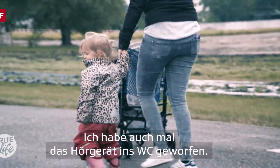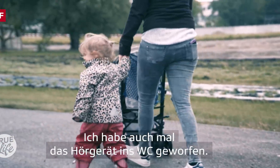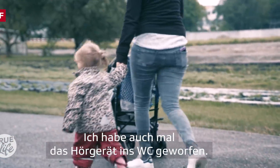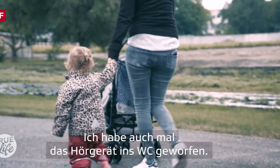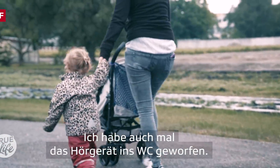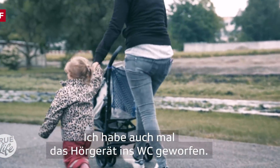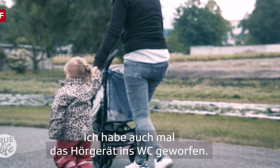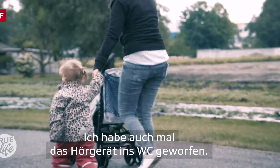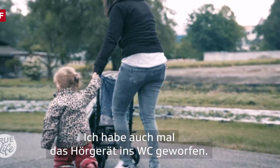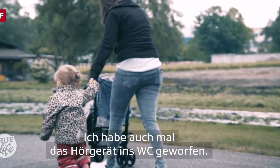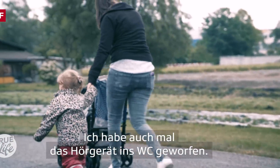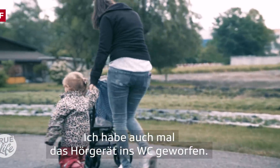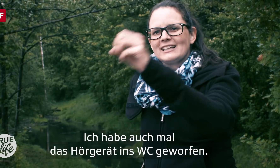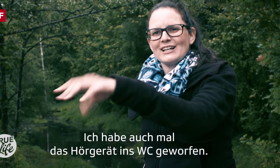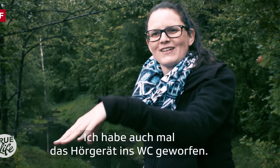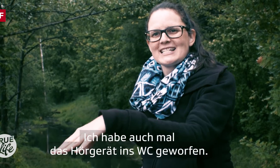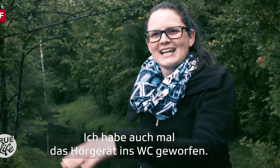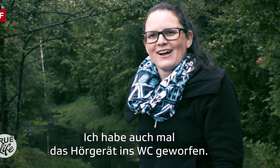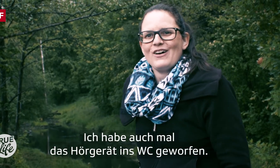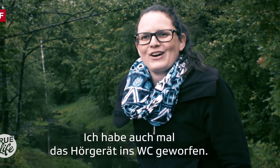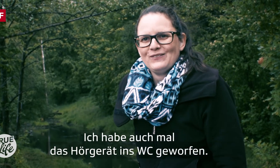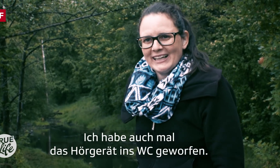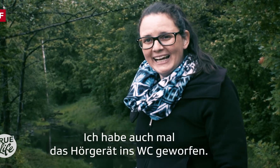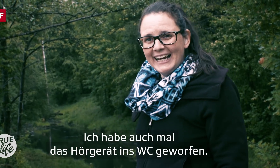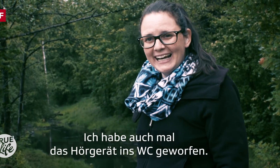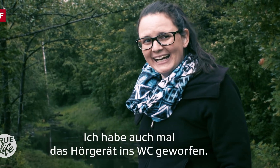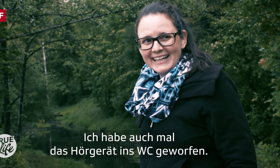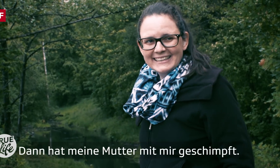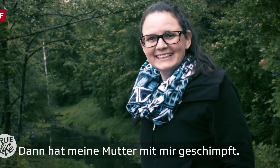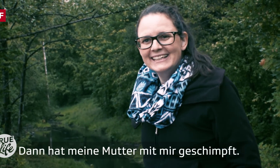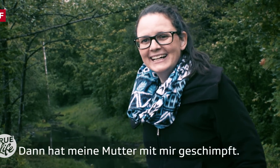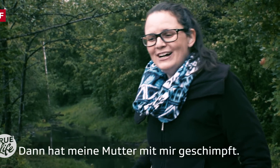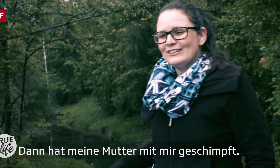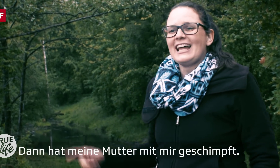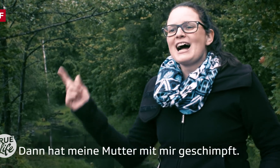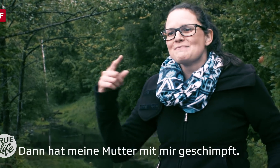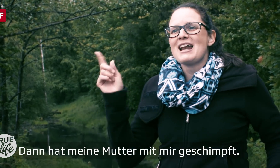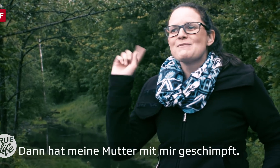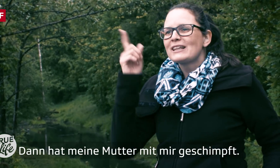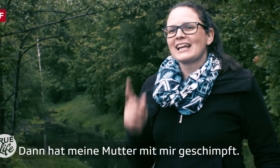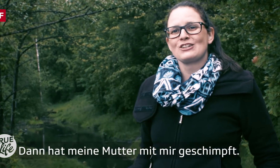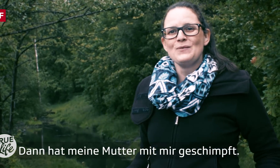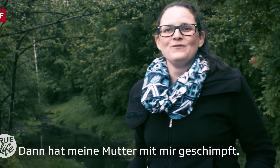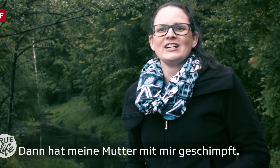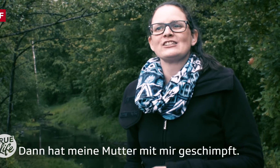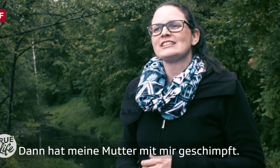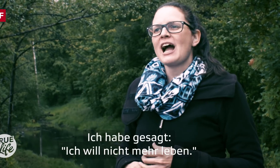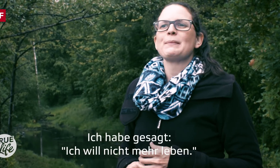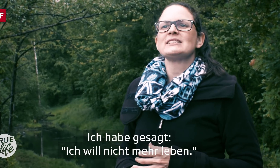Und ich habe auch einmal hochgerät und Wäsche geworfen. Und dann hat meine Mutter geschimpft. Dann habe ich gedacht,